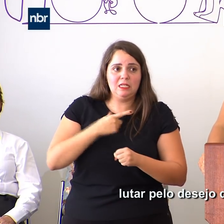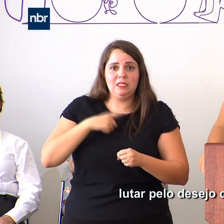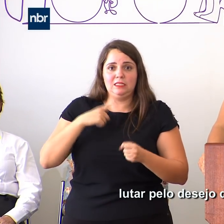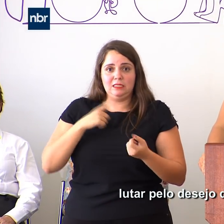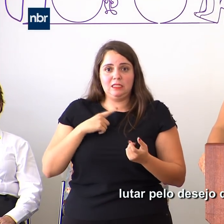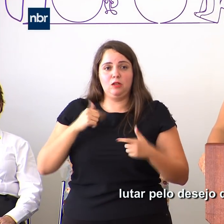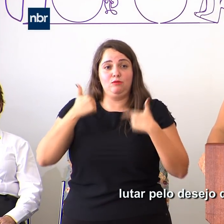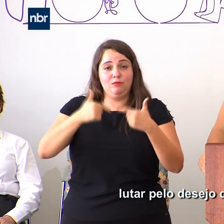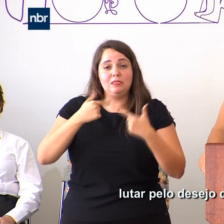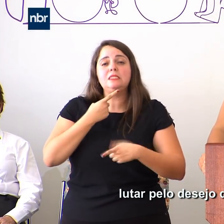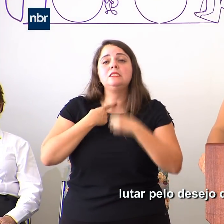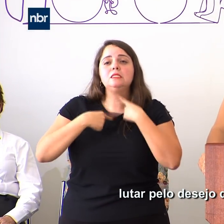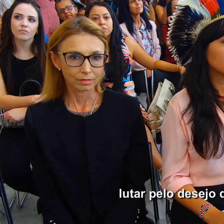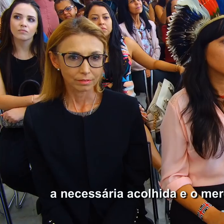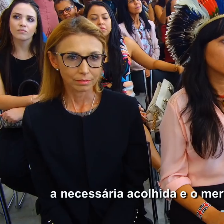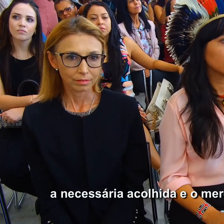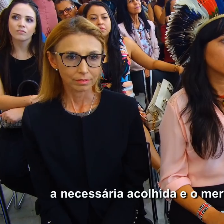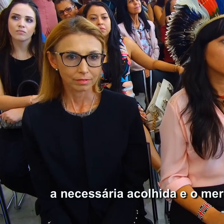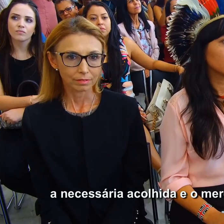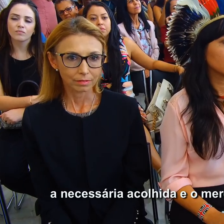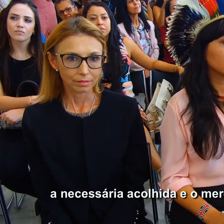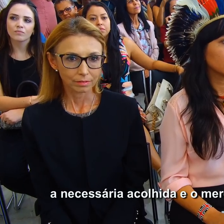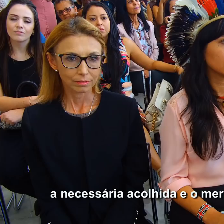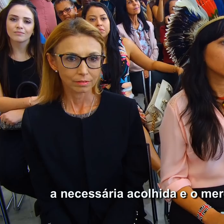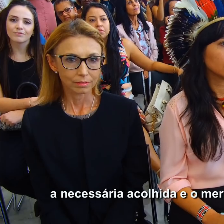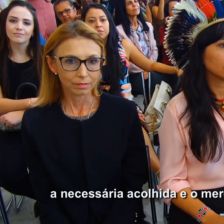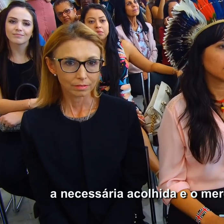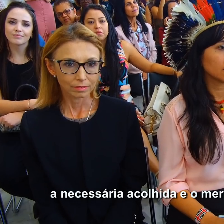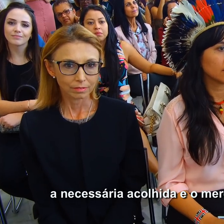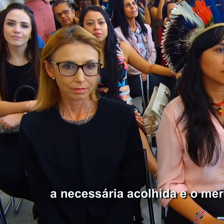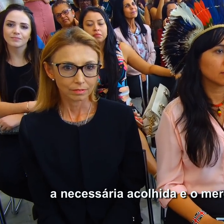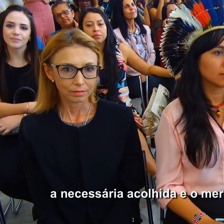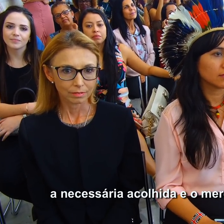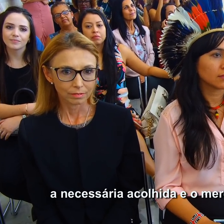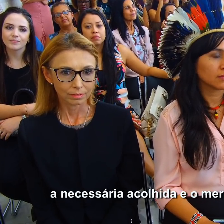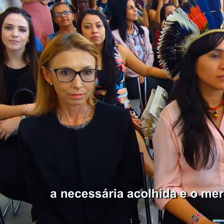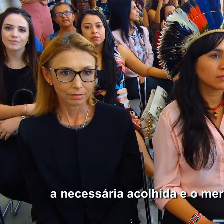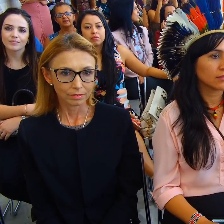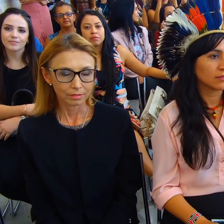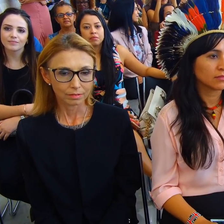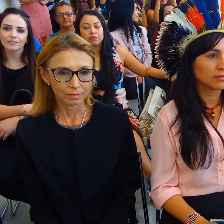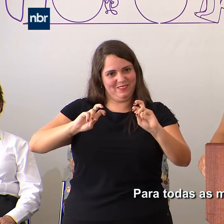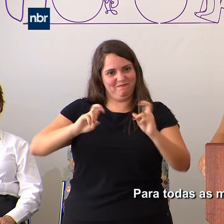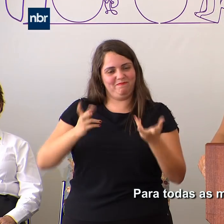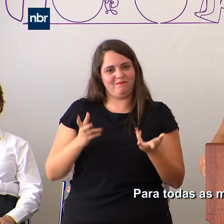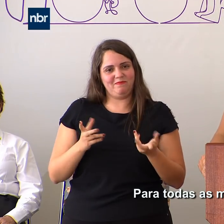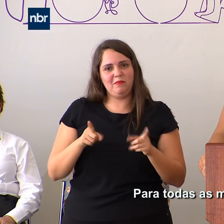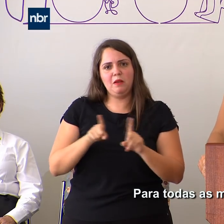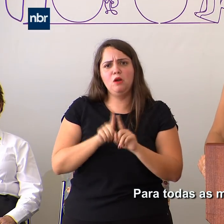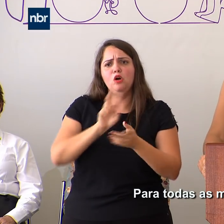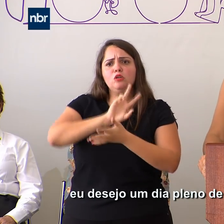lutar pelo desejo de respeito, a necessária acolhida e o merecido reconhecimento.